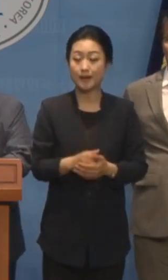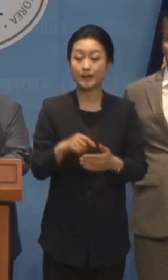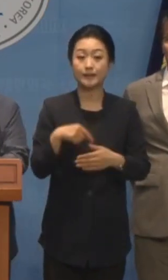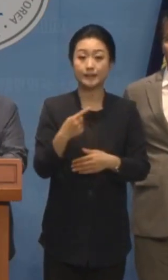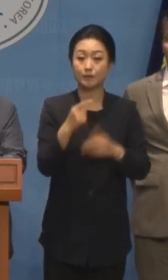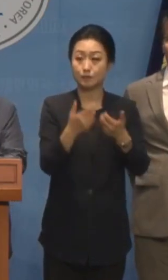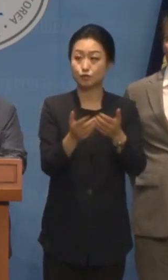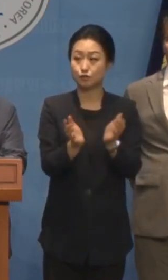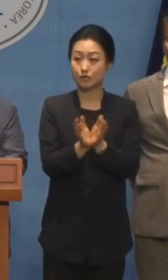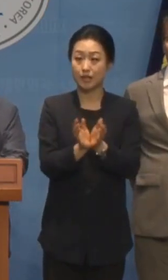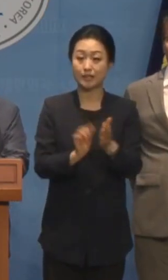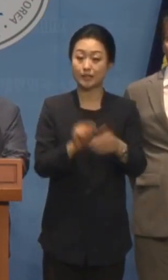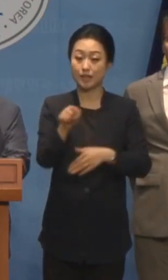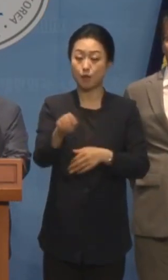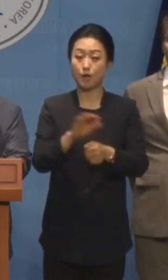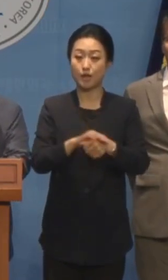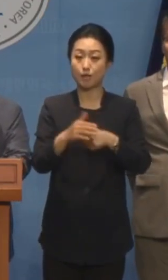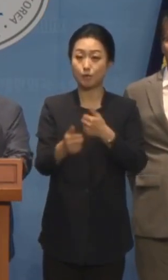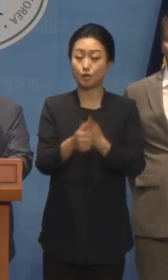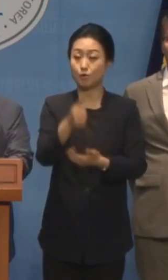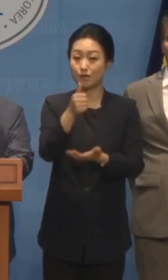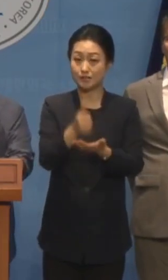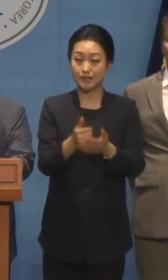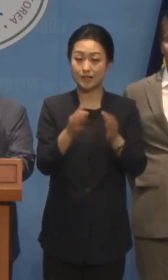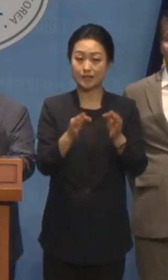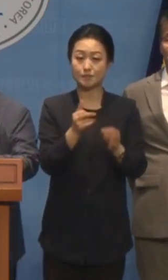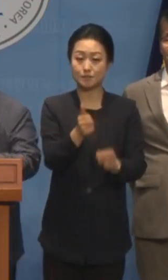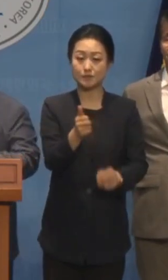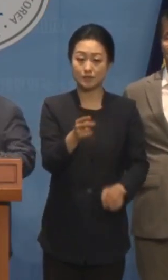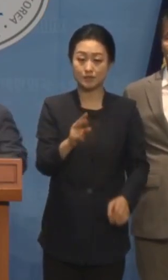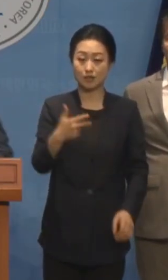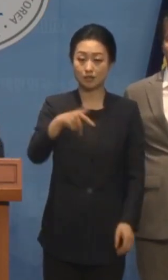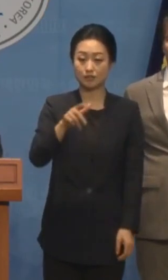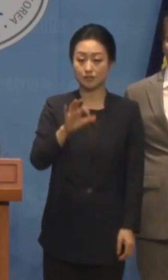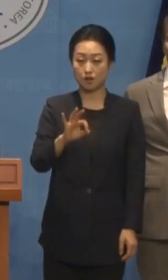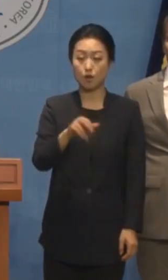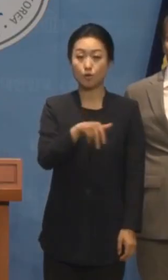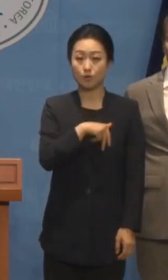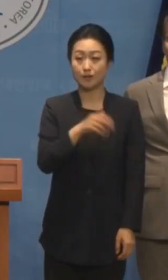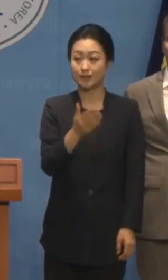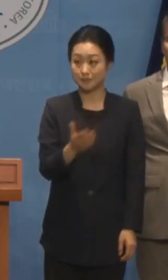민주당 대협력위원장 맡고 계시는 김현종 의원님께서 말씀해 주시겠습니다.